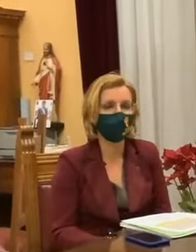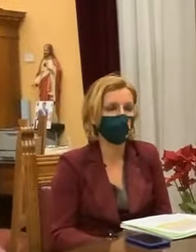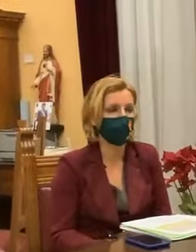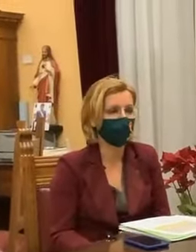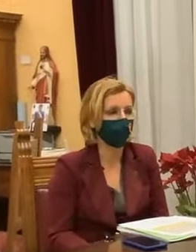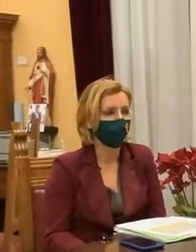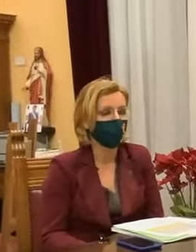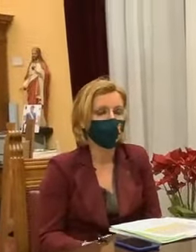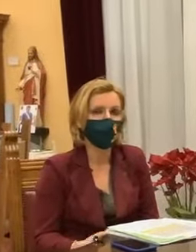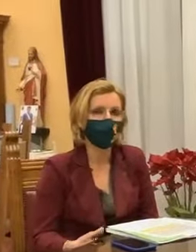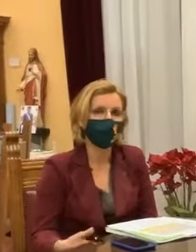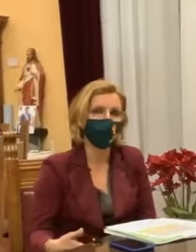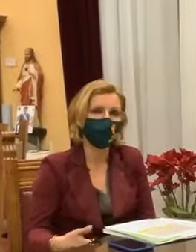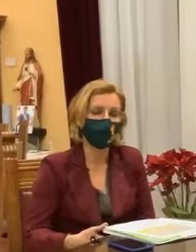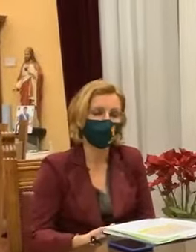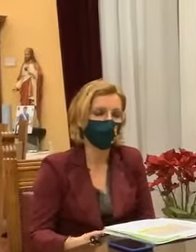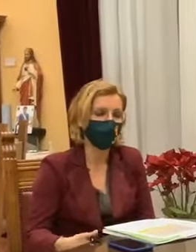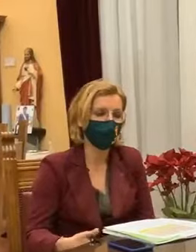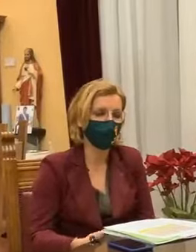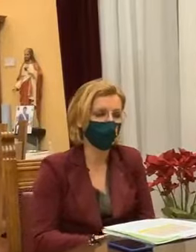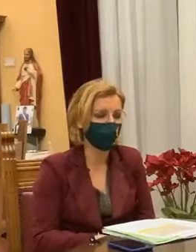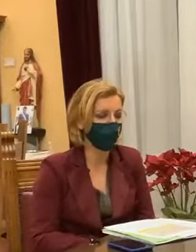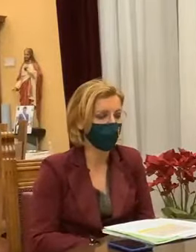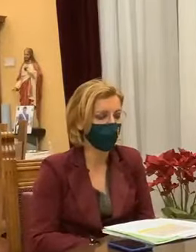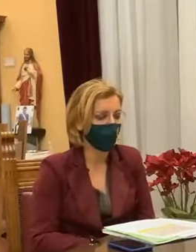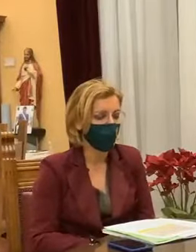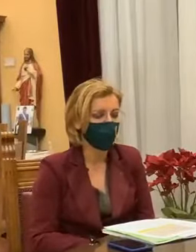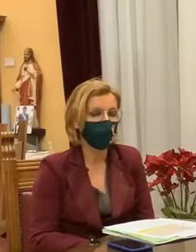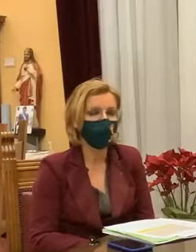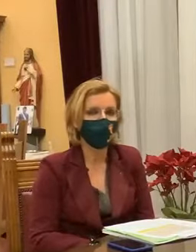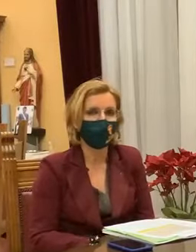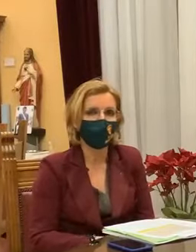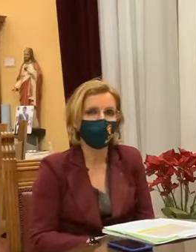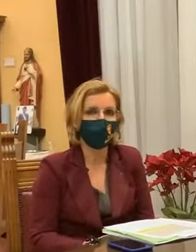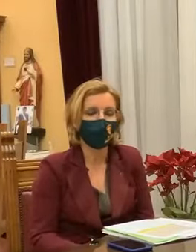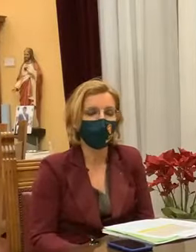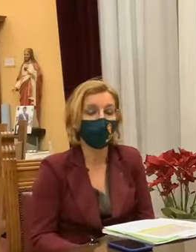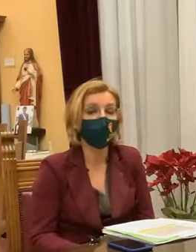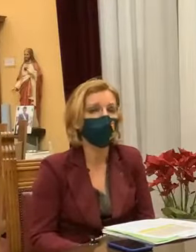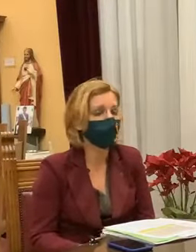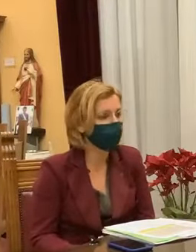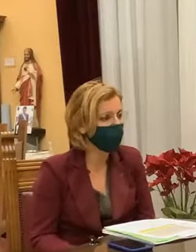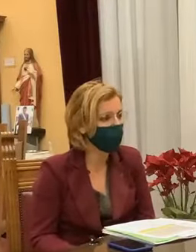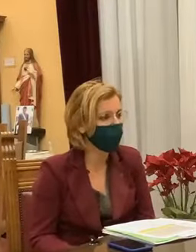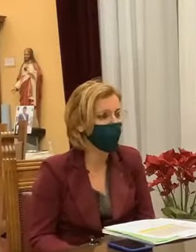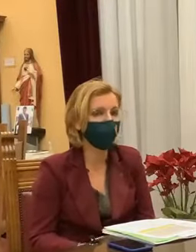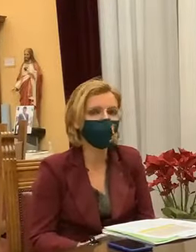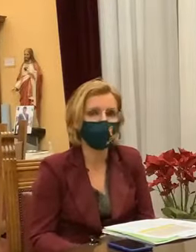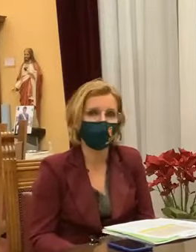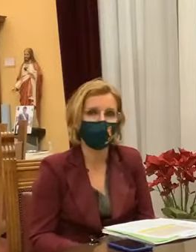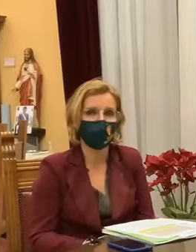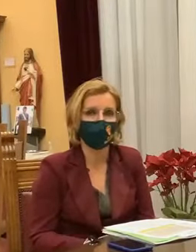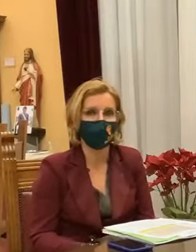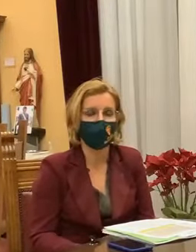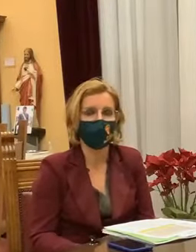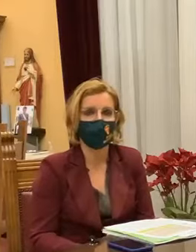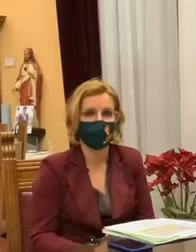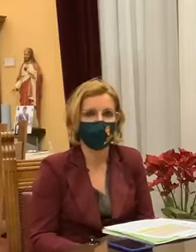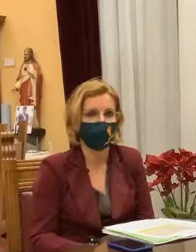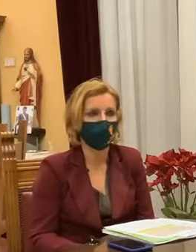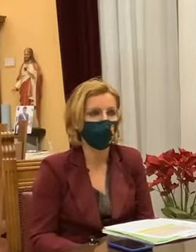servito per avere una relazione che di giorno in giorno abbiamo implementato e che ci ha documentato la grande quantità di attività che